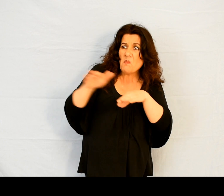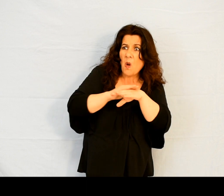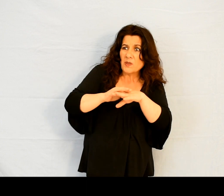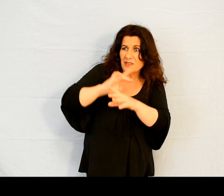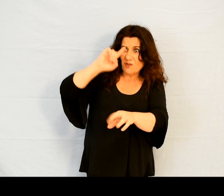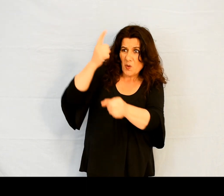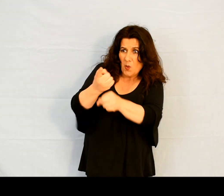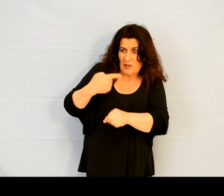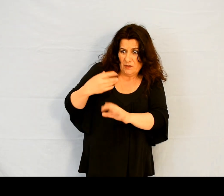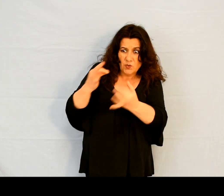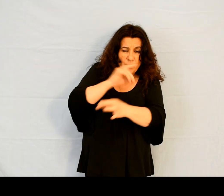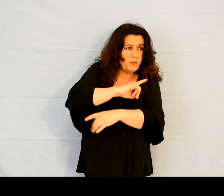condamnation. »